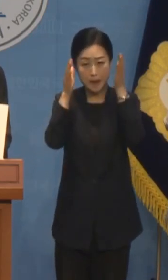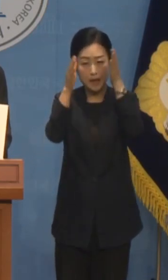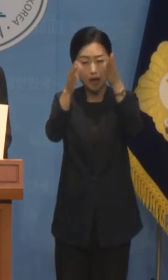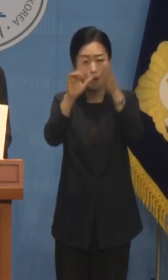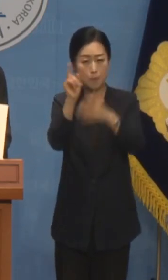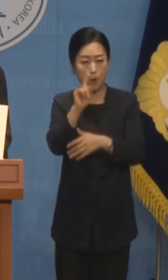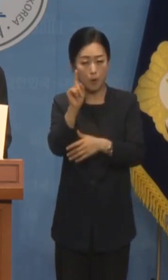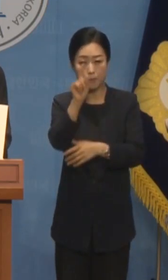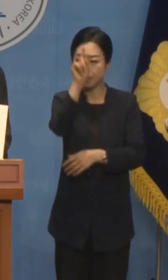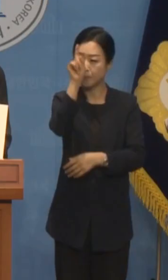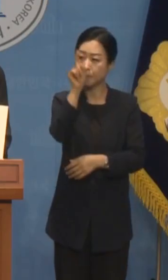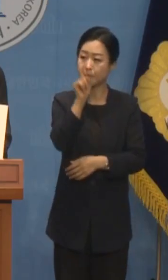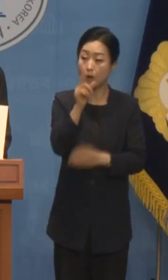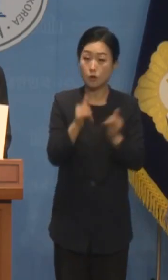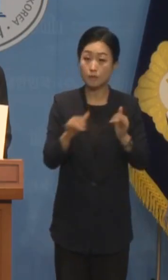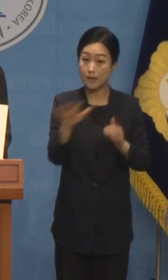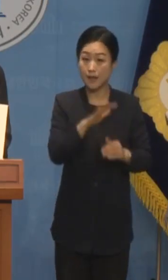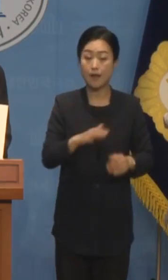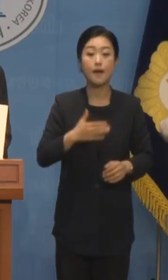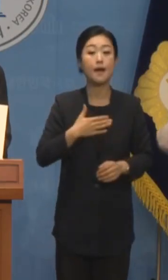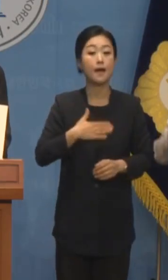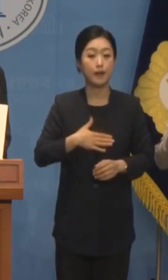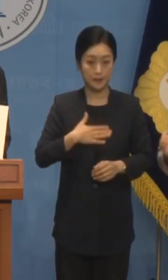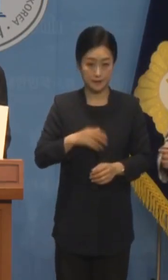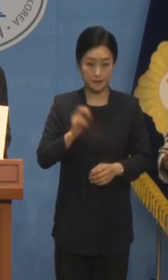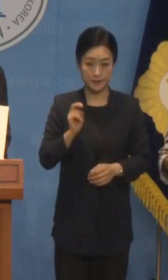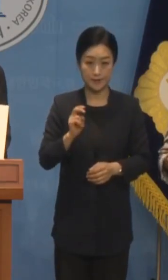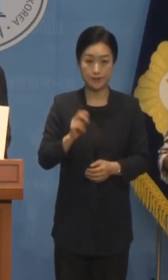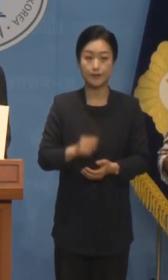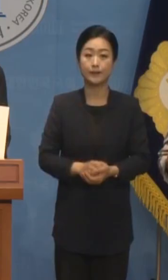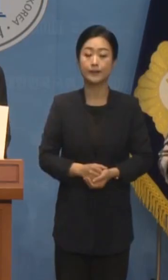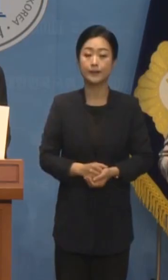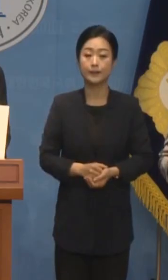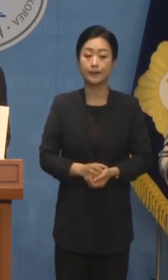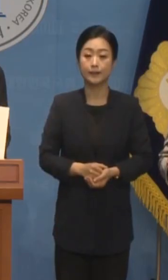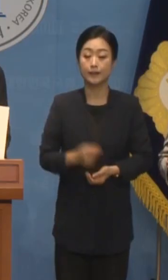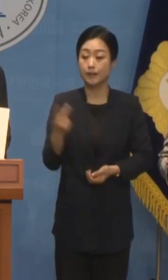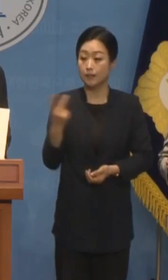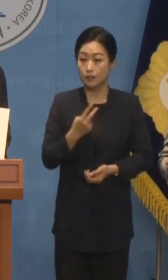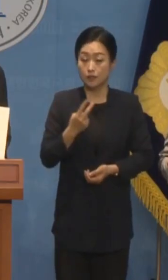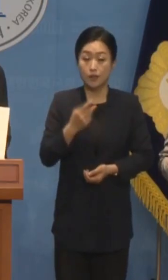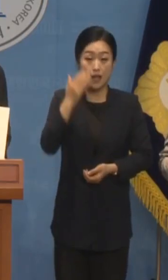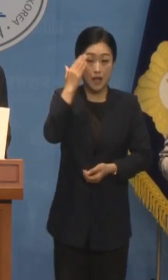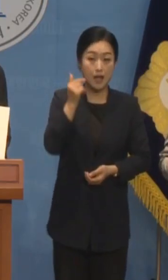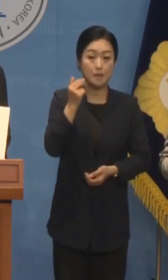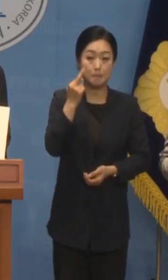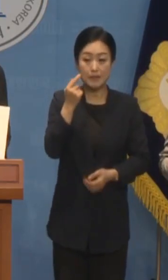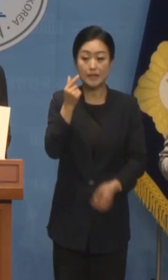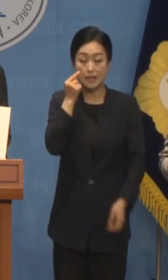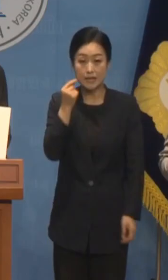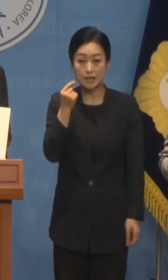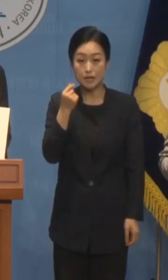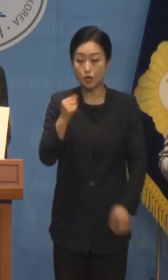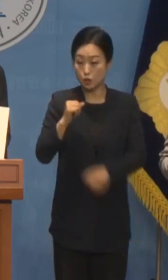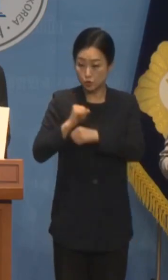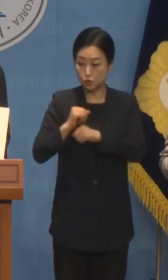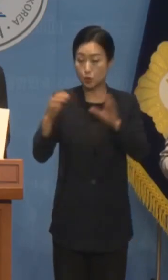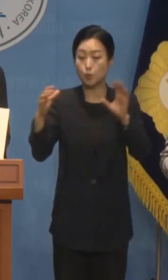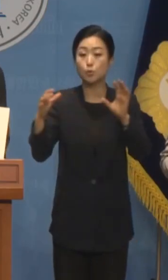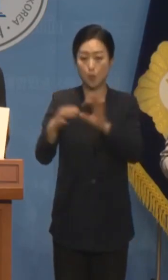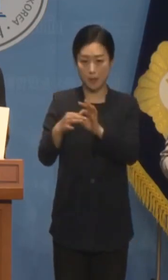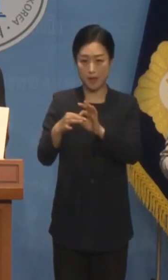있는가라고 하는 것은 국민 모두가 이미 알고 있는 바입니다. 한미일 군사동맹, 한일 군사동맹의